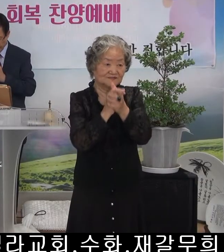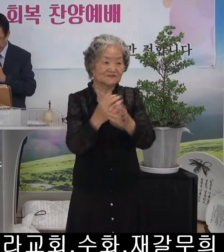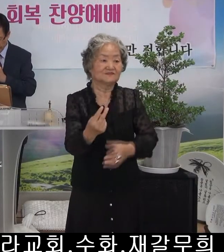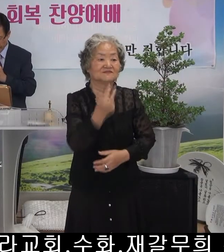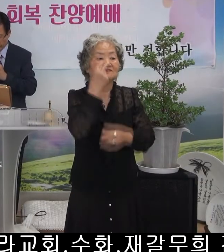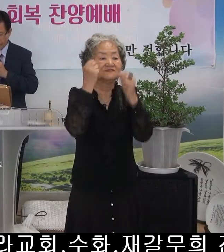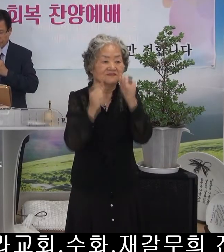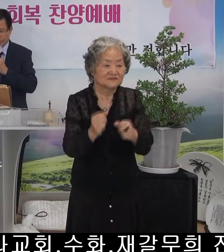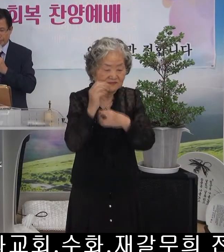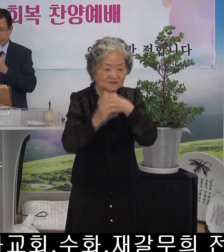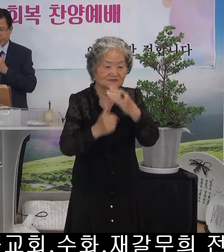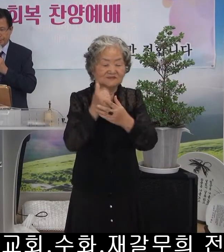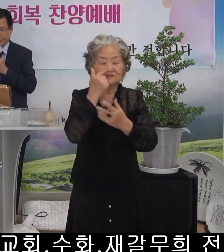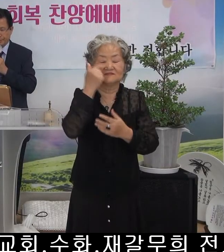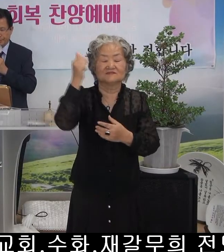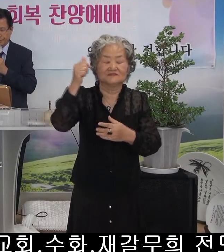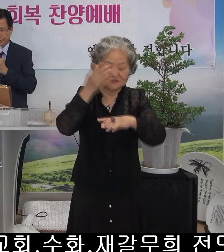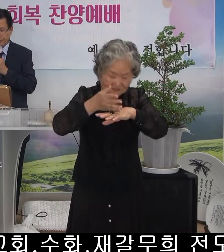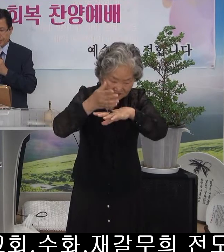살아계신 아버지 하나님 감사합니다.